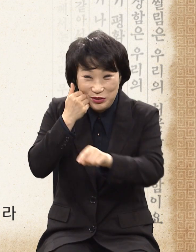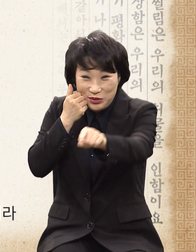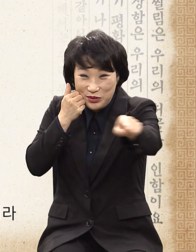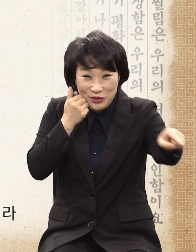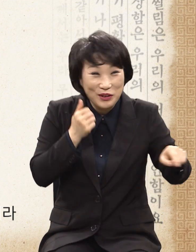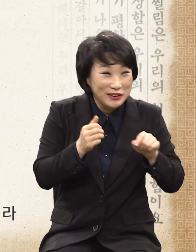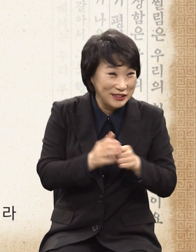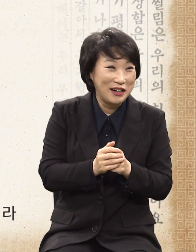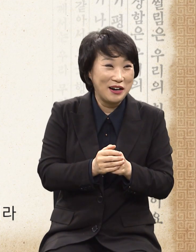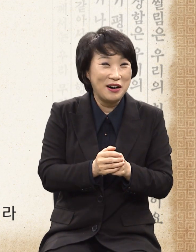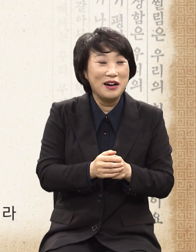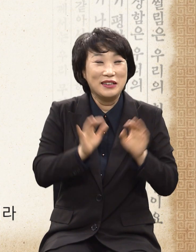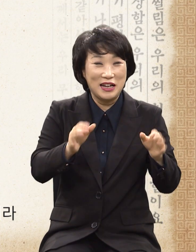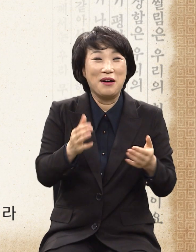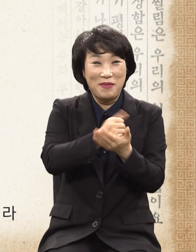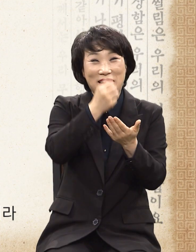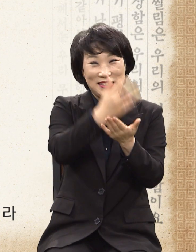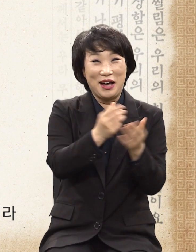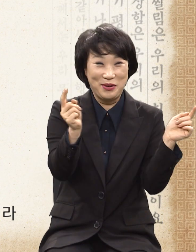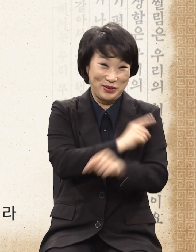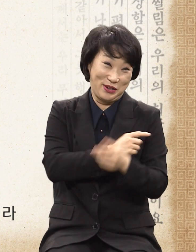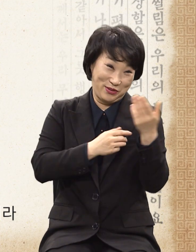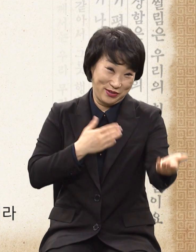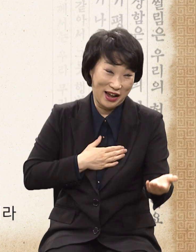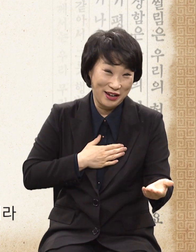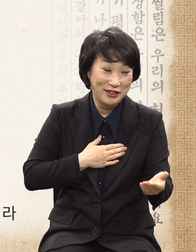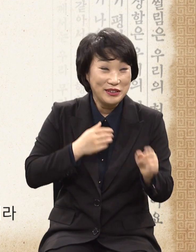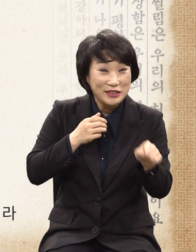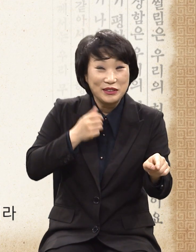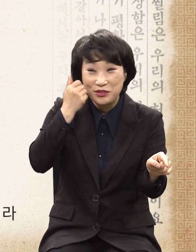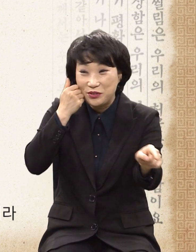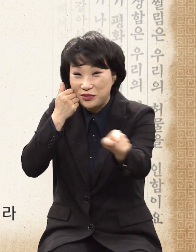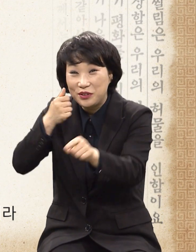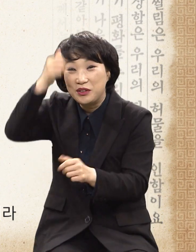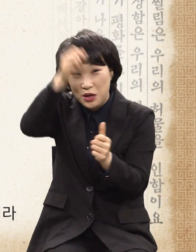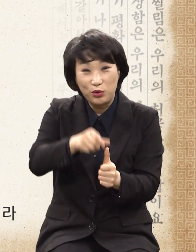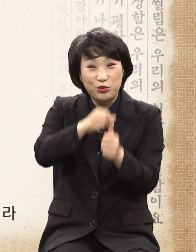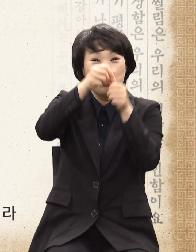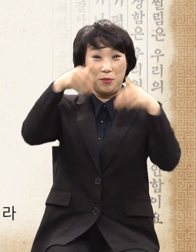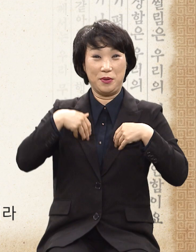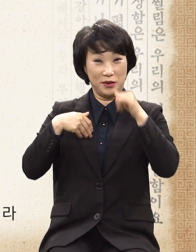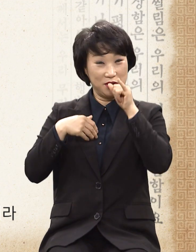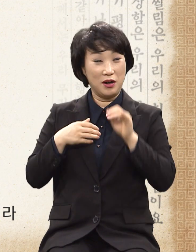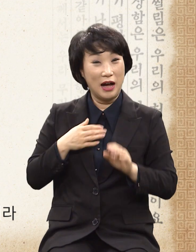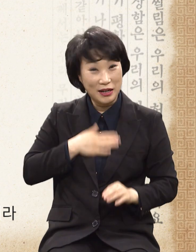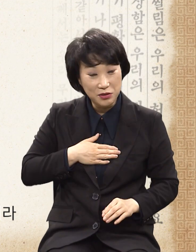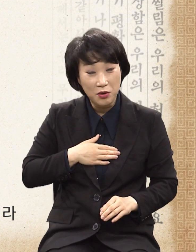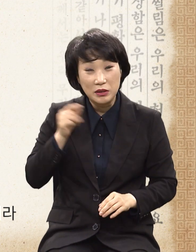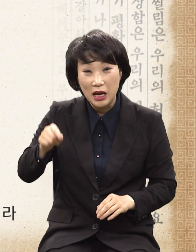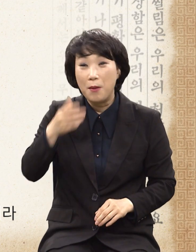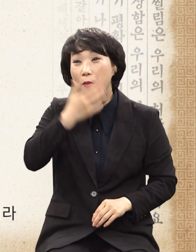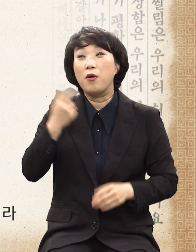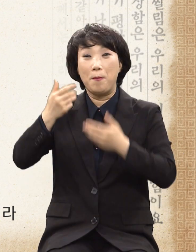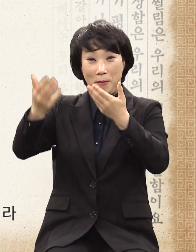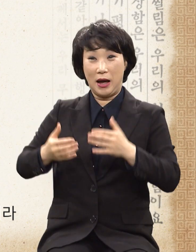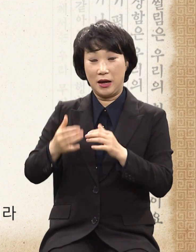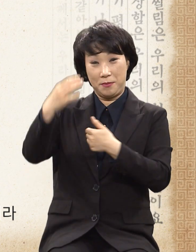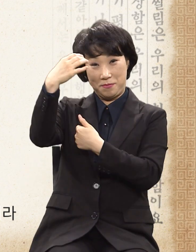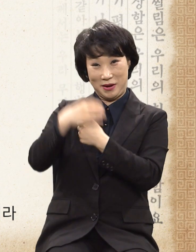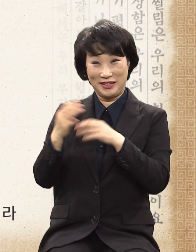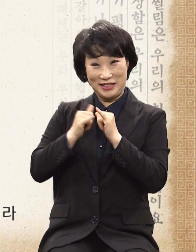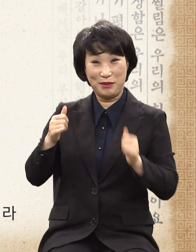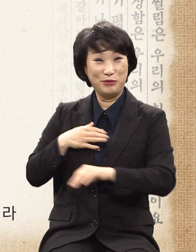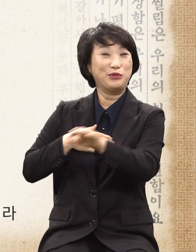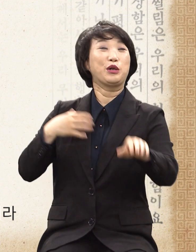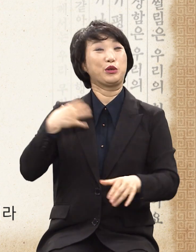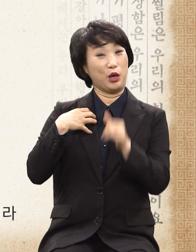팔자 고치게 만들어 그 사람 영혼도 살려내라 이 말입니다. 복음을 받은 자의 책임이라는 사실을 인지하시면